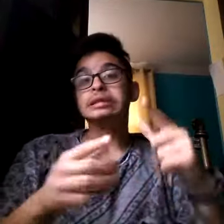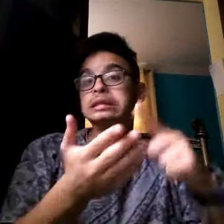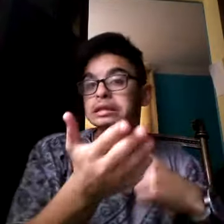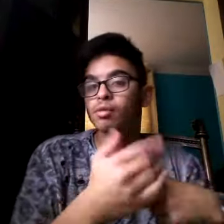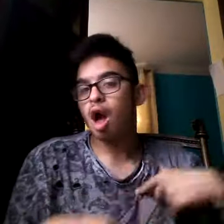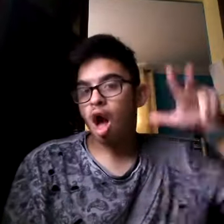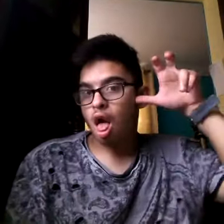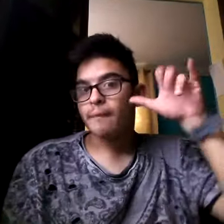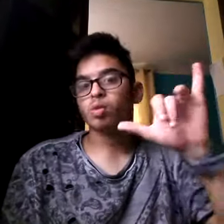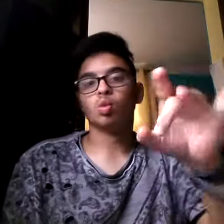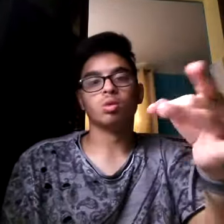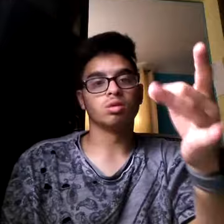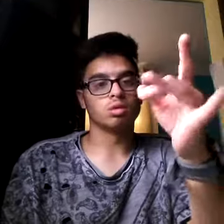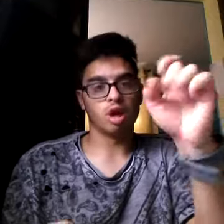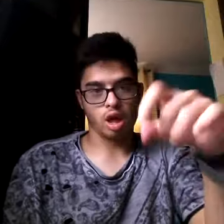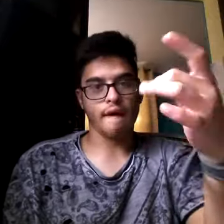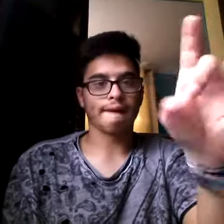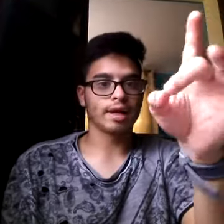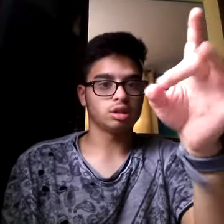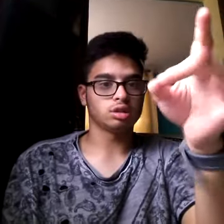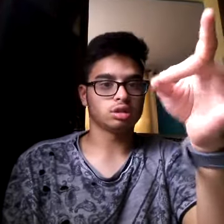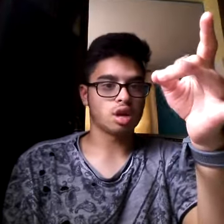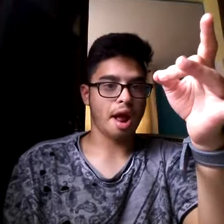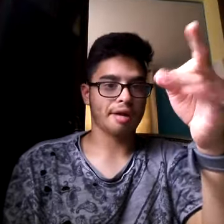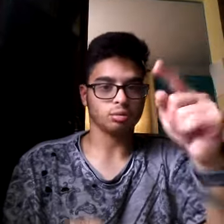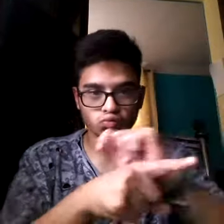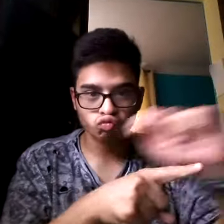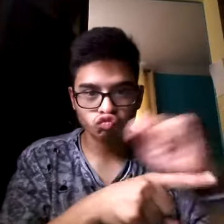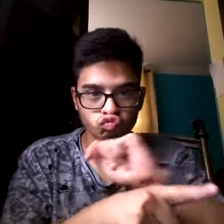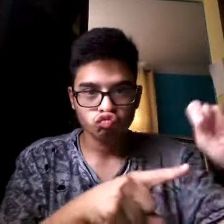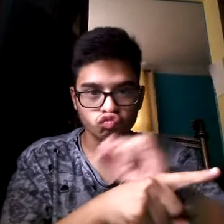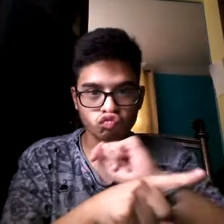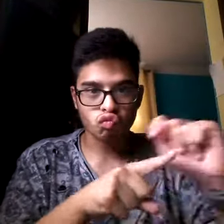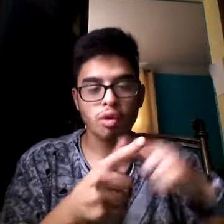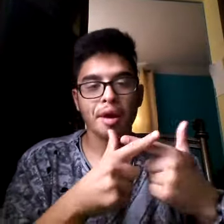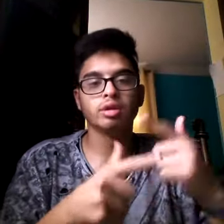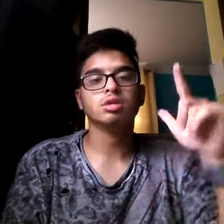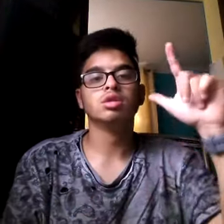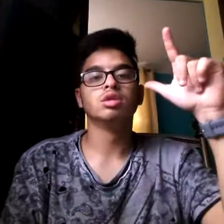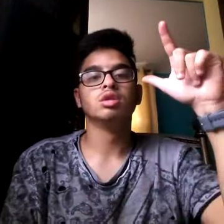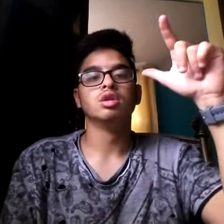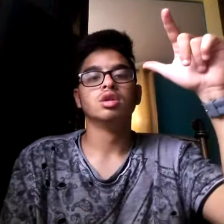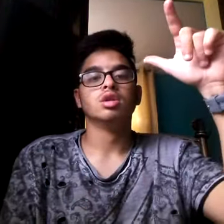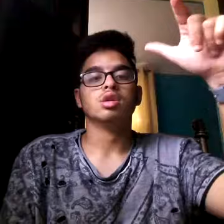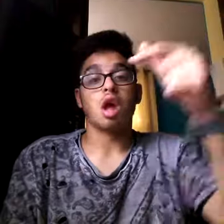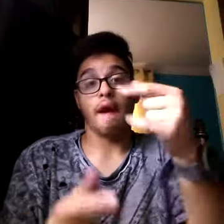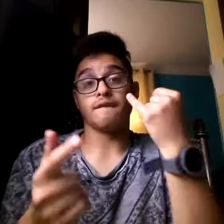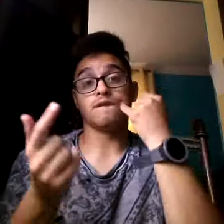de México. El huracán María avanza con toda su furia hacia Puerto Rico. En solo horas se comenzarán a sentir sus efectos en la isla.